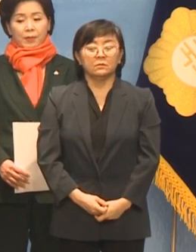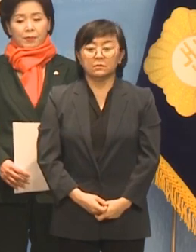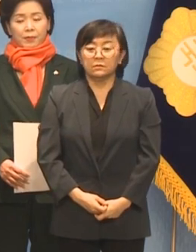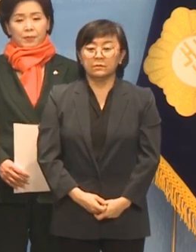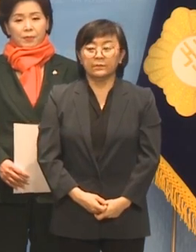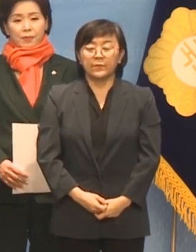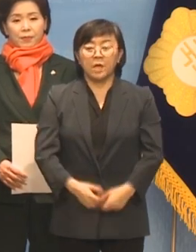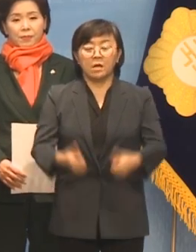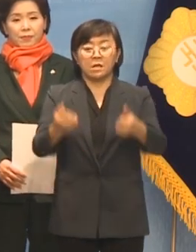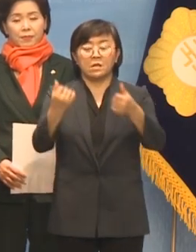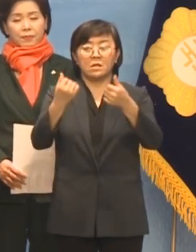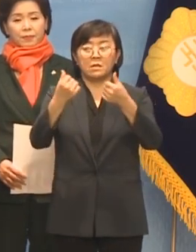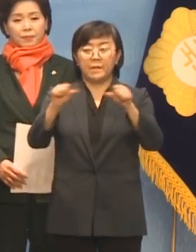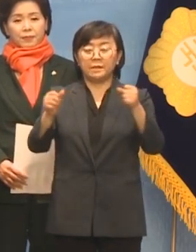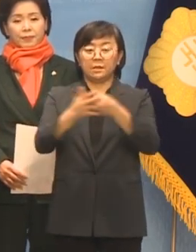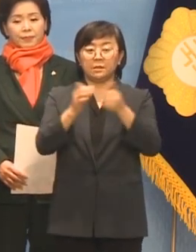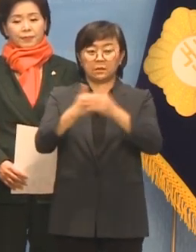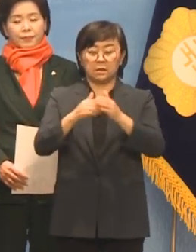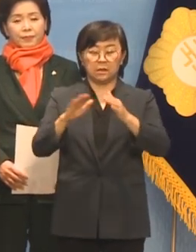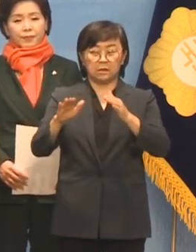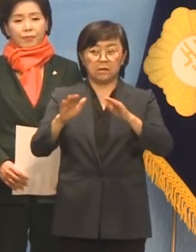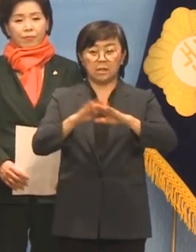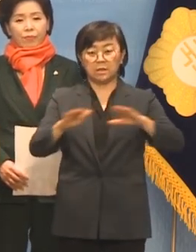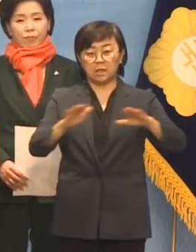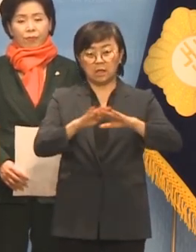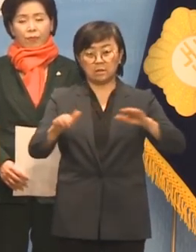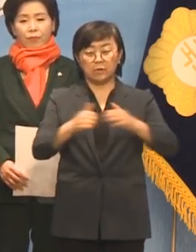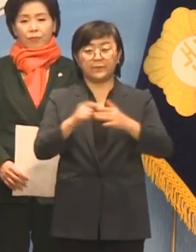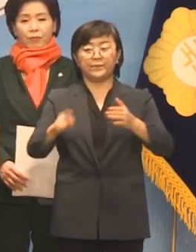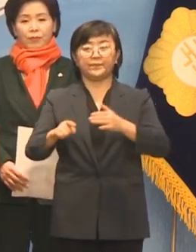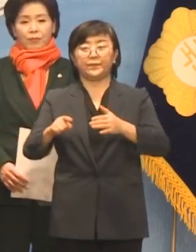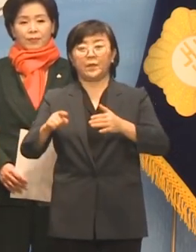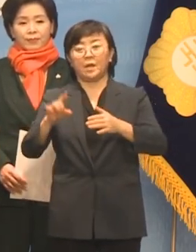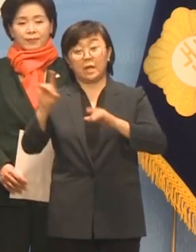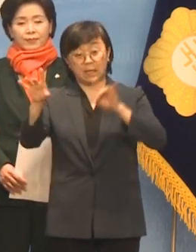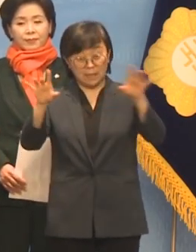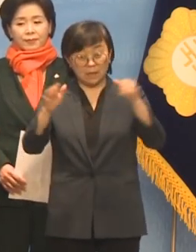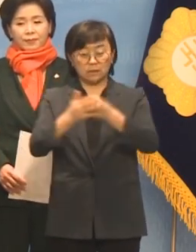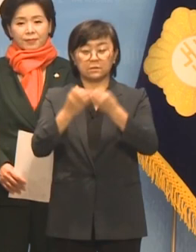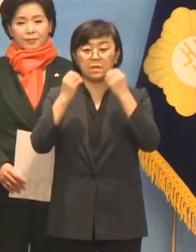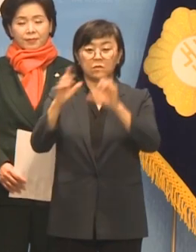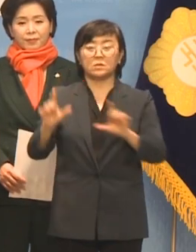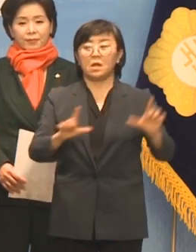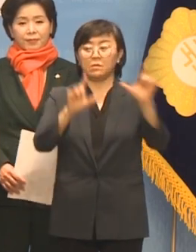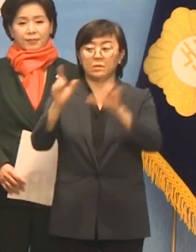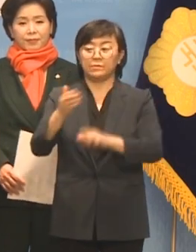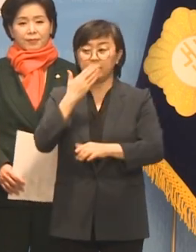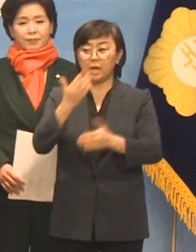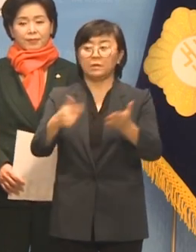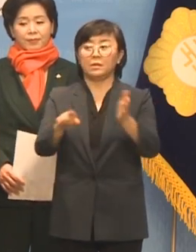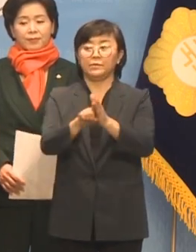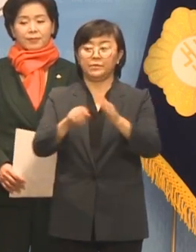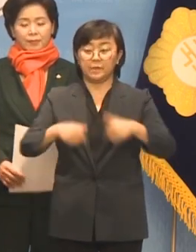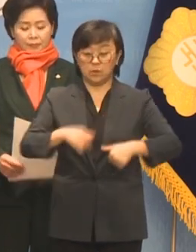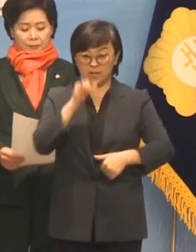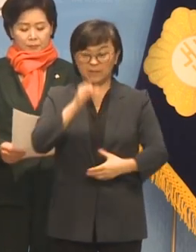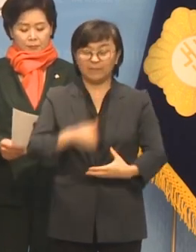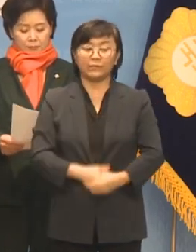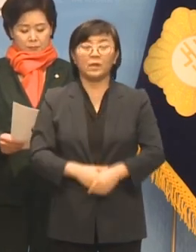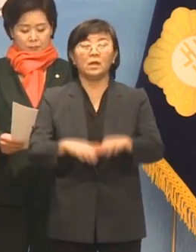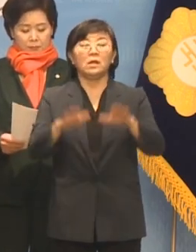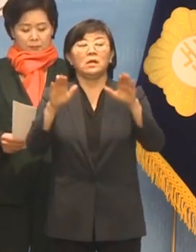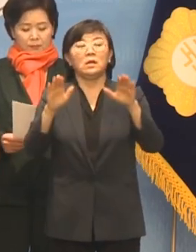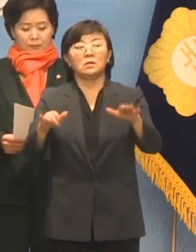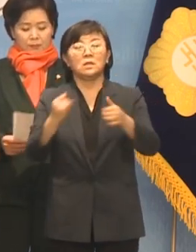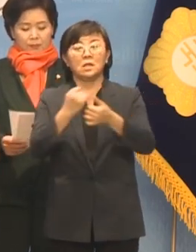사실상 파탄난 혼인관계를 해소하여 각 당사자가 새로운 삶을 살 수 있도록 하여야 합니다.